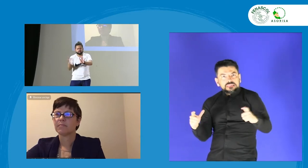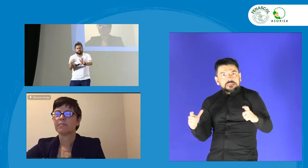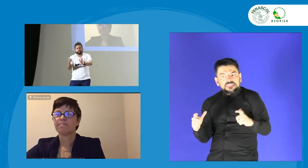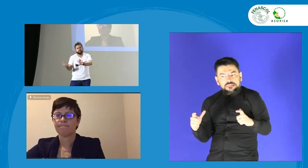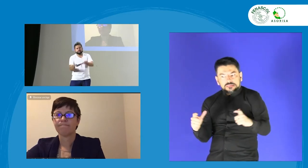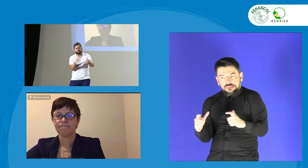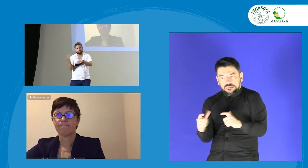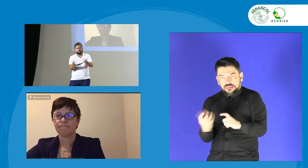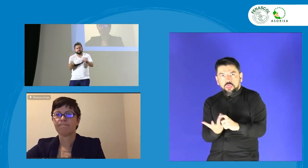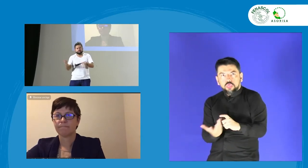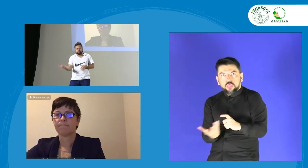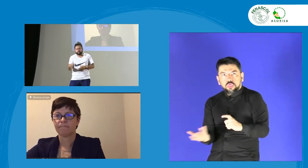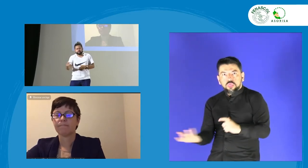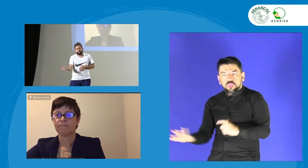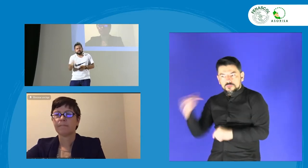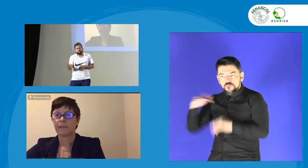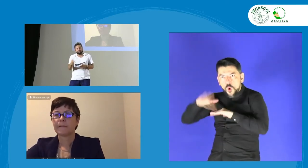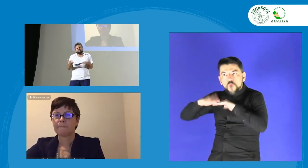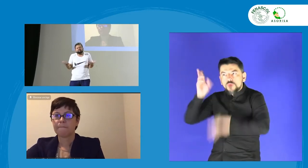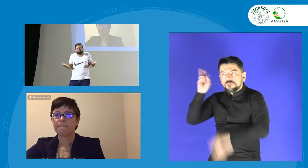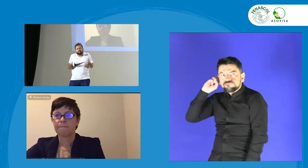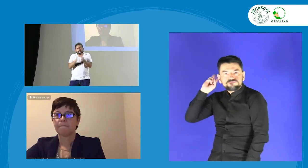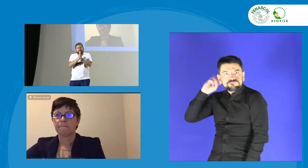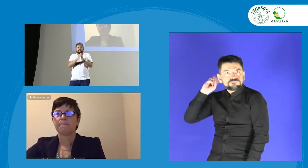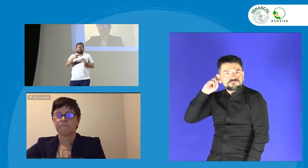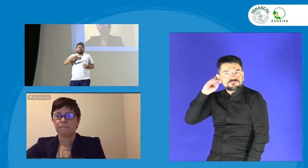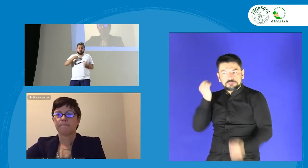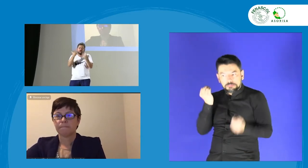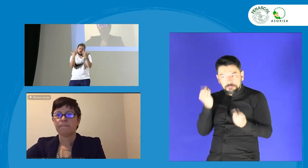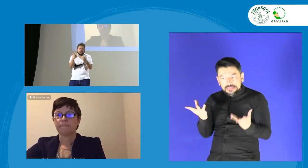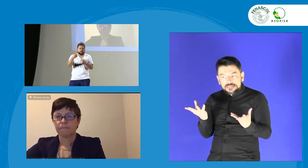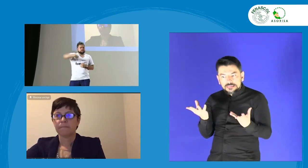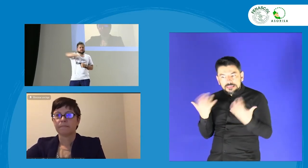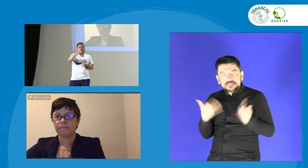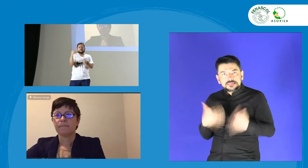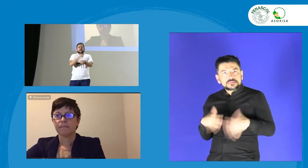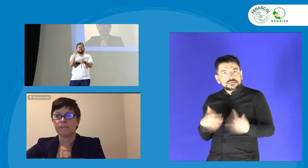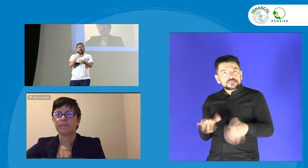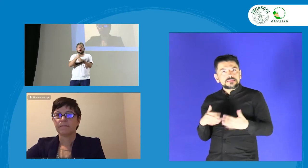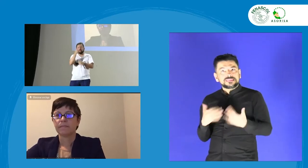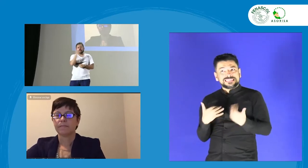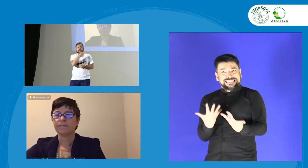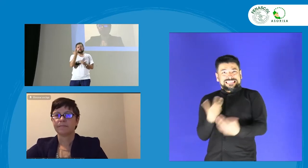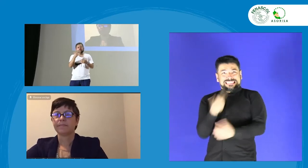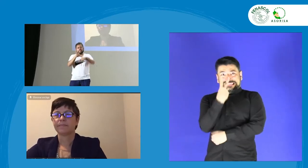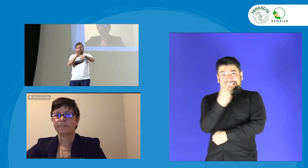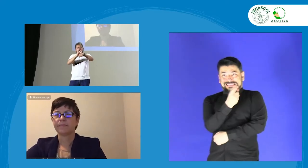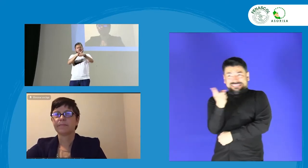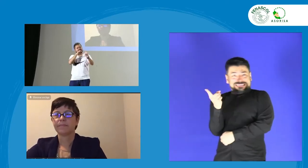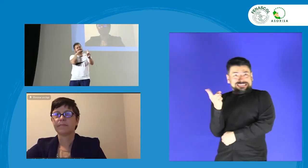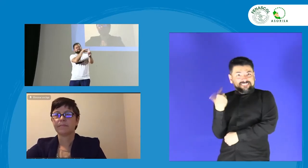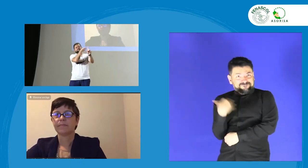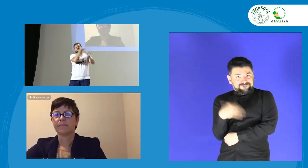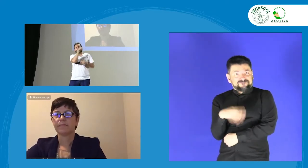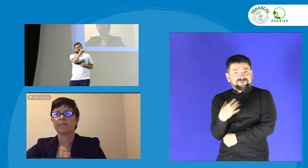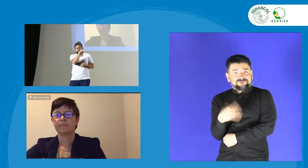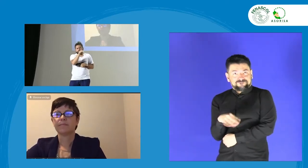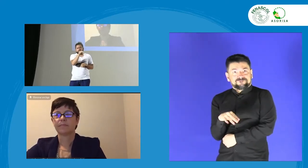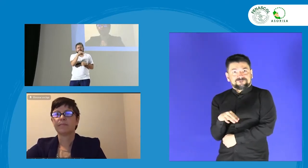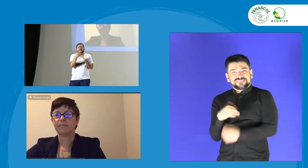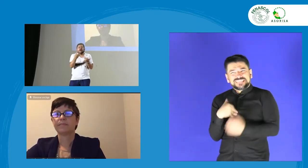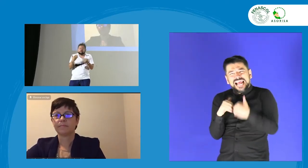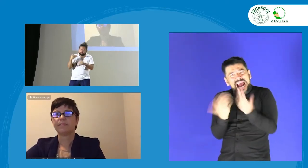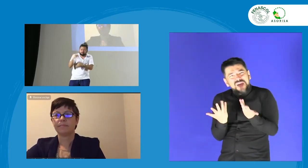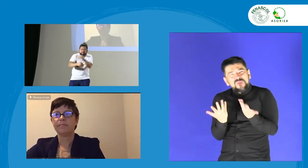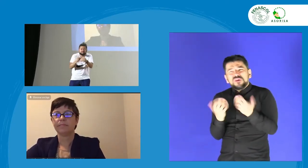implantados. Entonces, es algo que se está viendo y la realidad que estamos viviendo. Entonces, queremos trabajar en un compromiso también